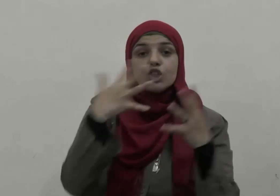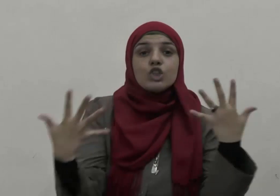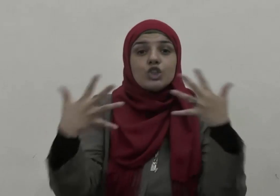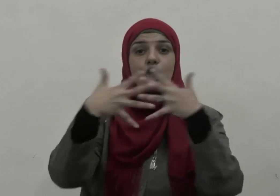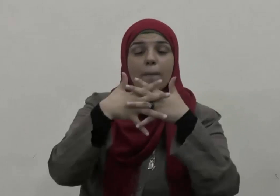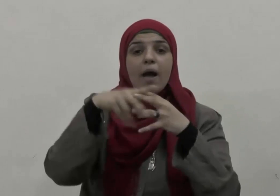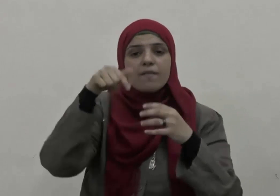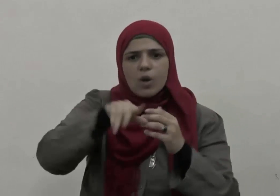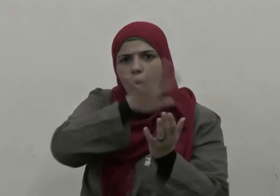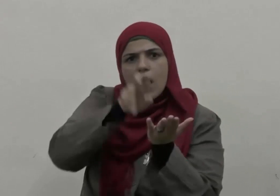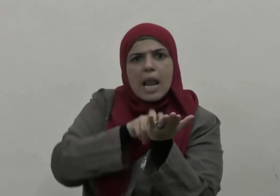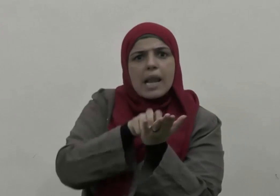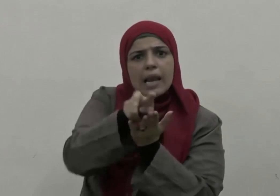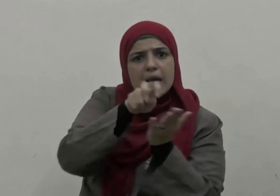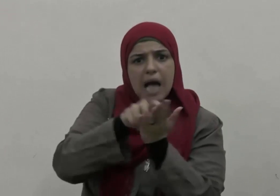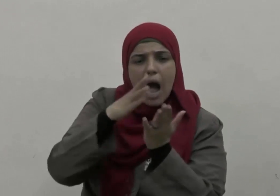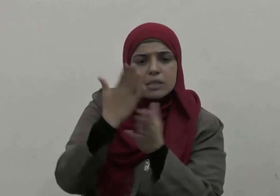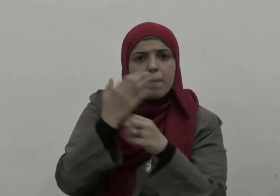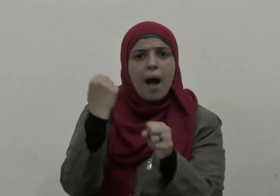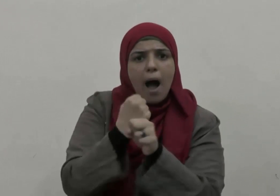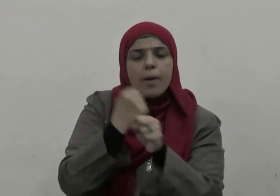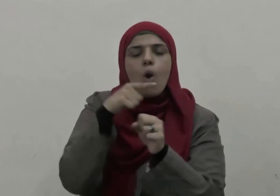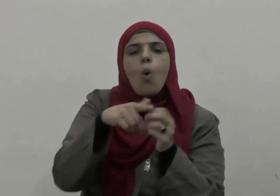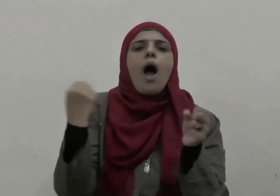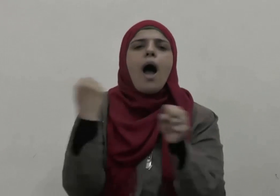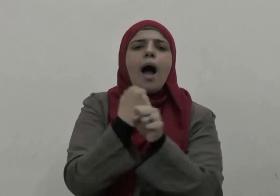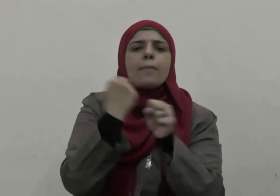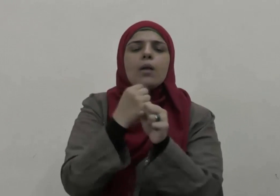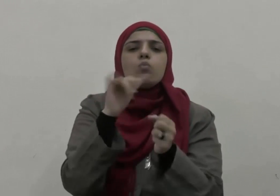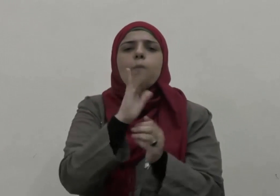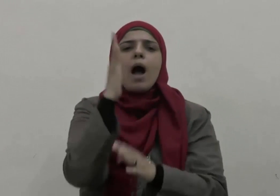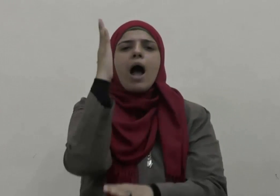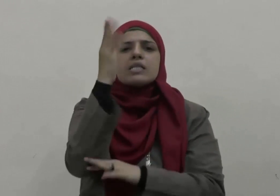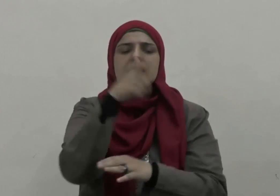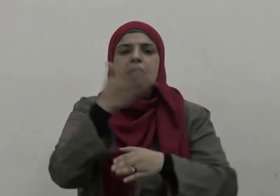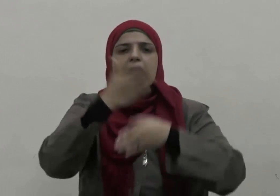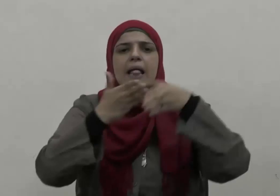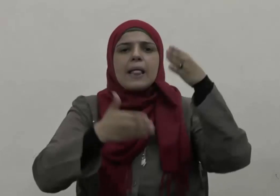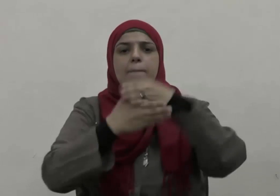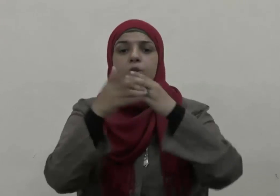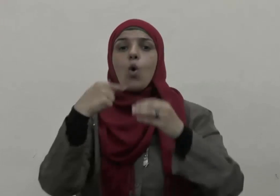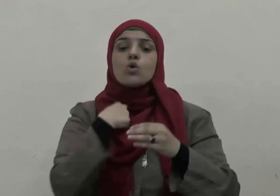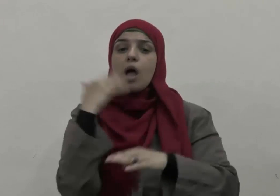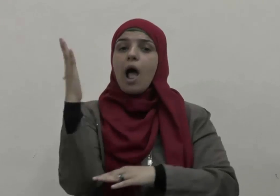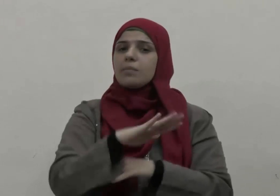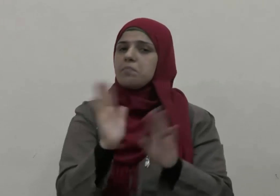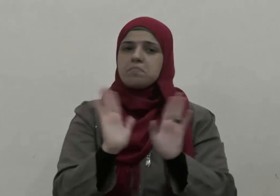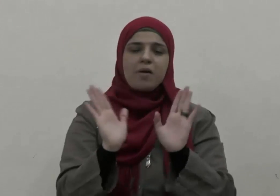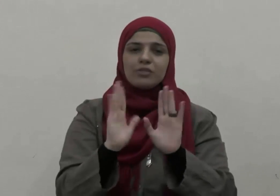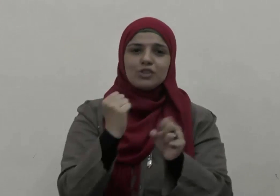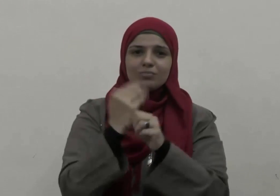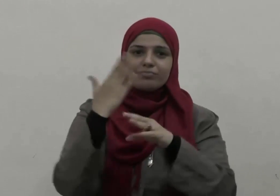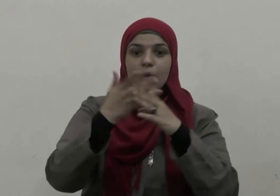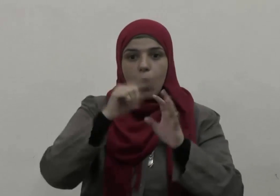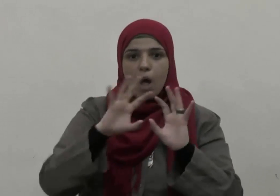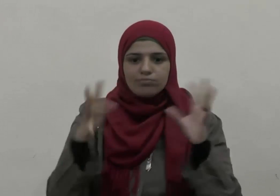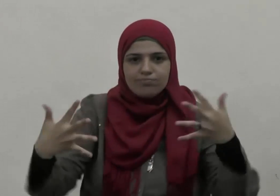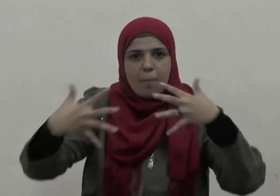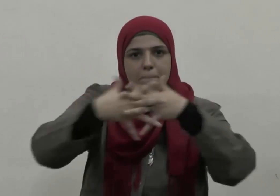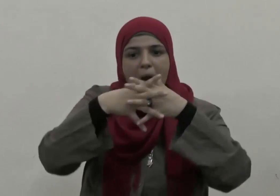الجماعي الذي نسعى إليه هو العمل الذي يبني ولا يهدم ويجمع ولا